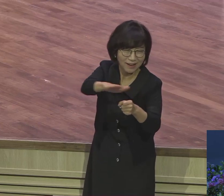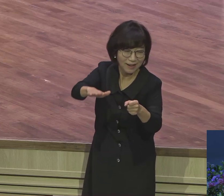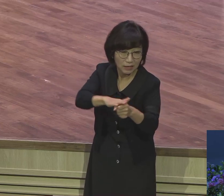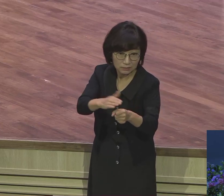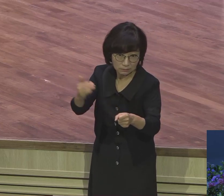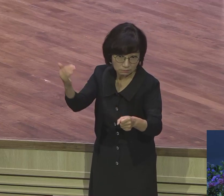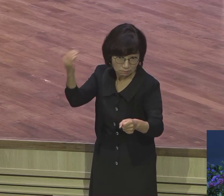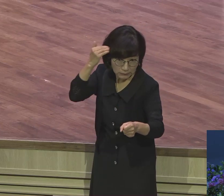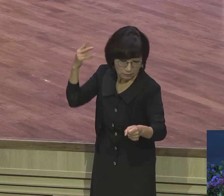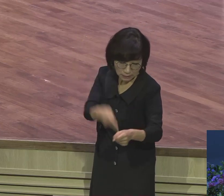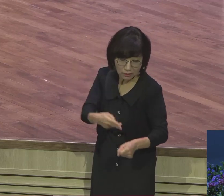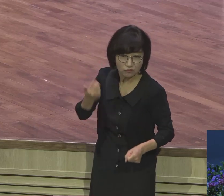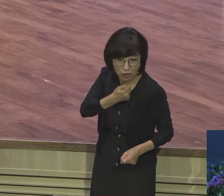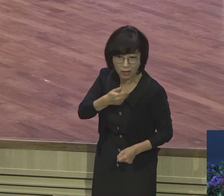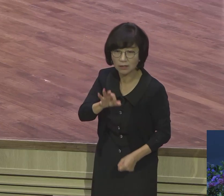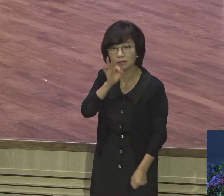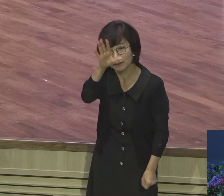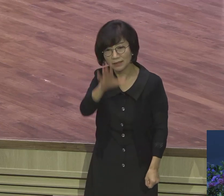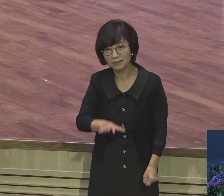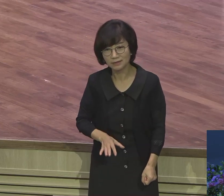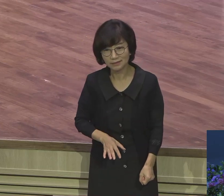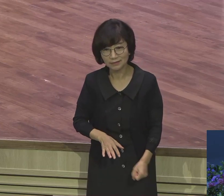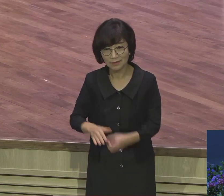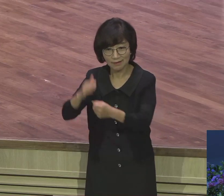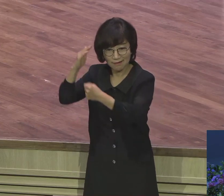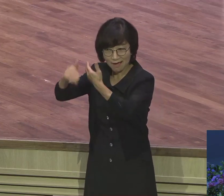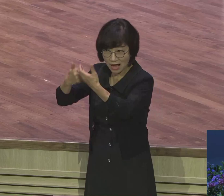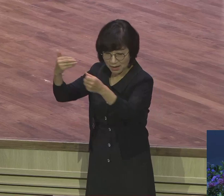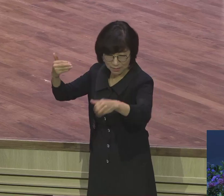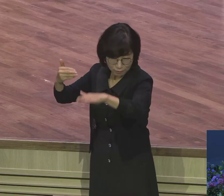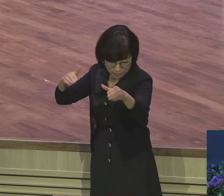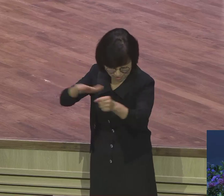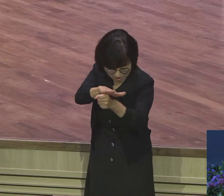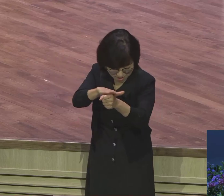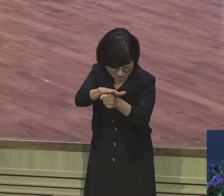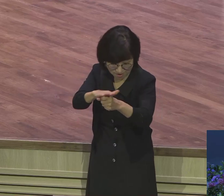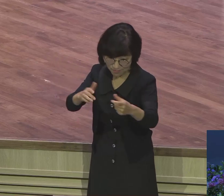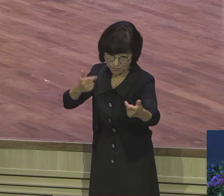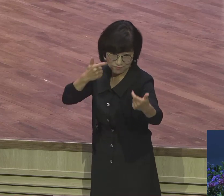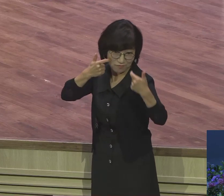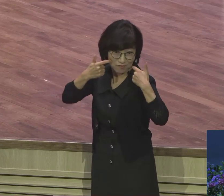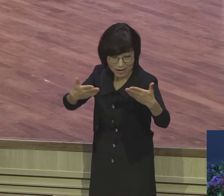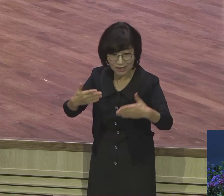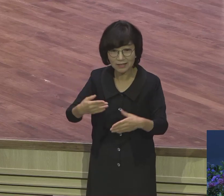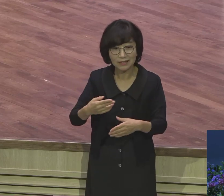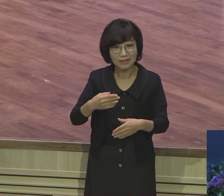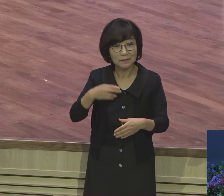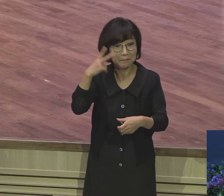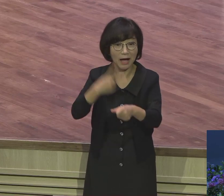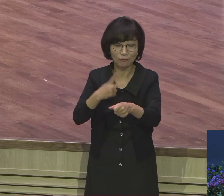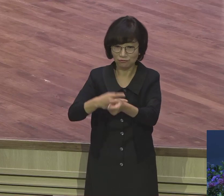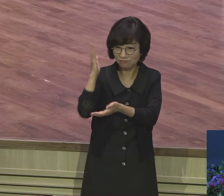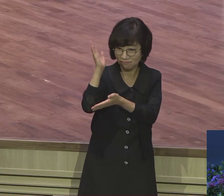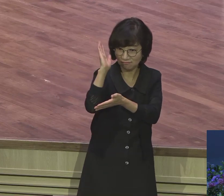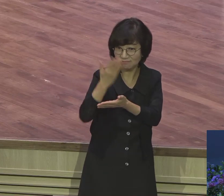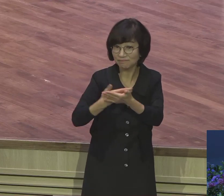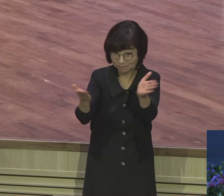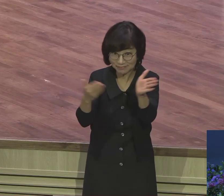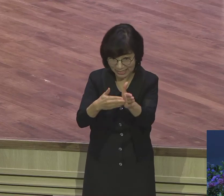결코 끊을 수 없으리라. 확신에 찬 선포를 그렇게 하고 있습니다.